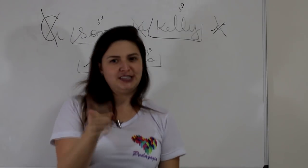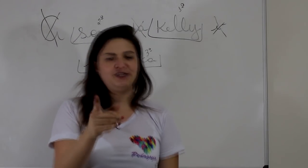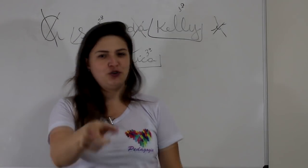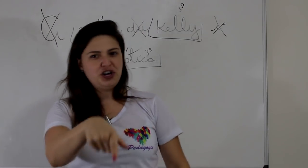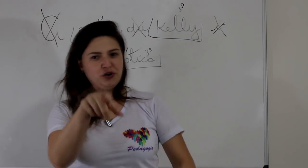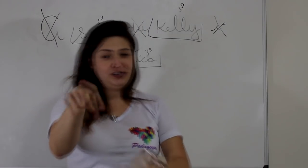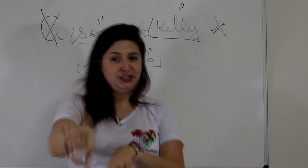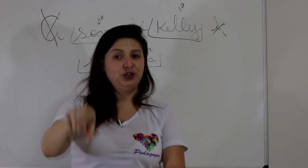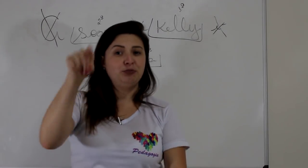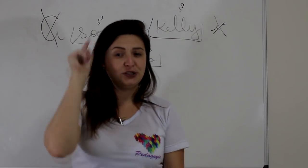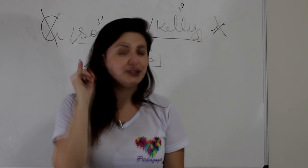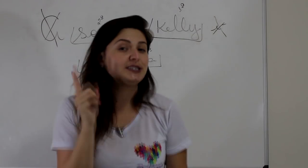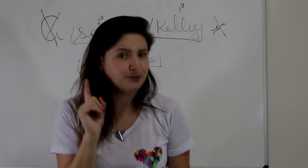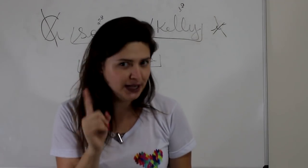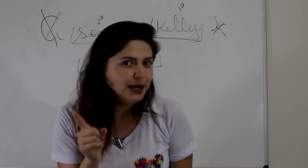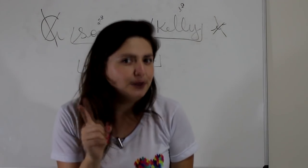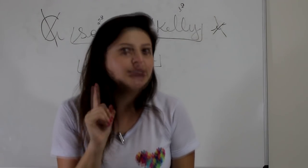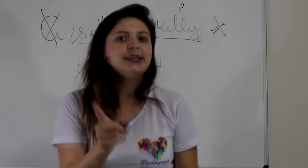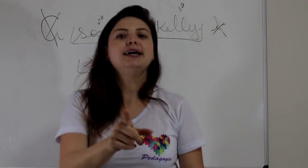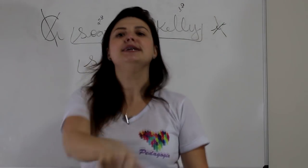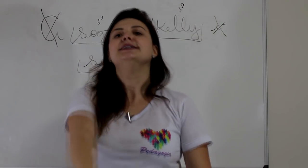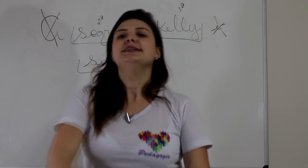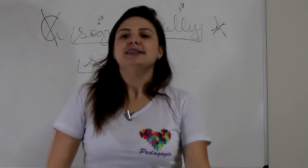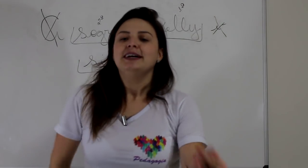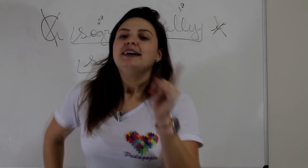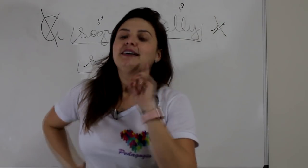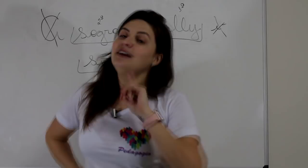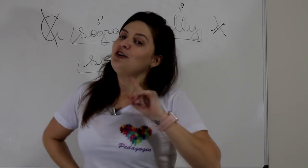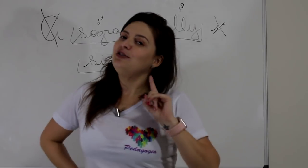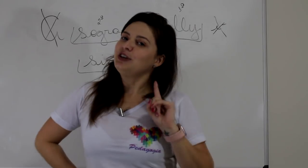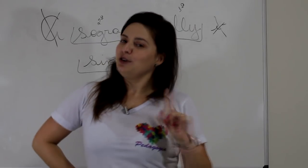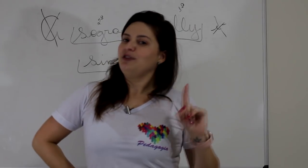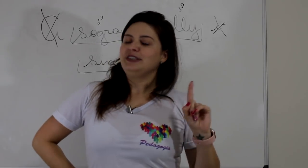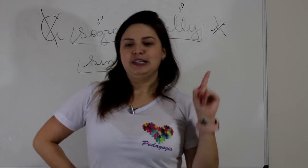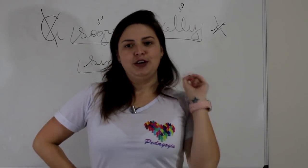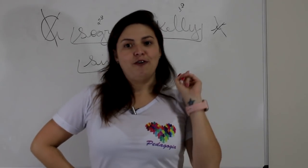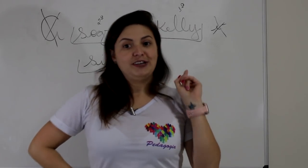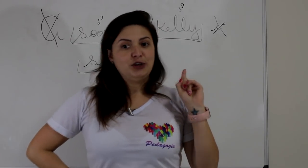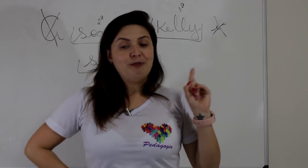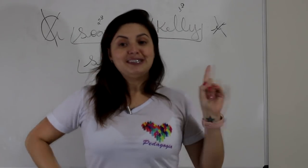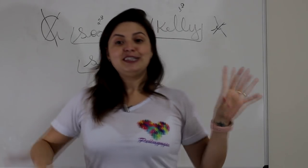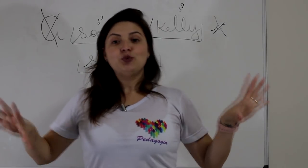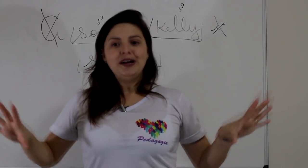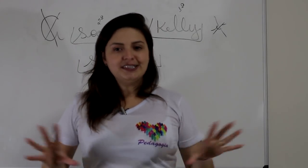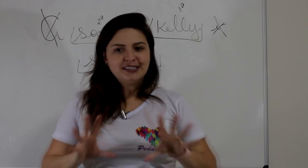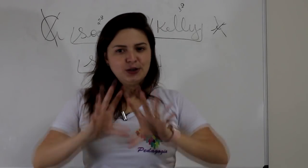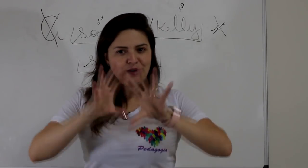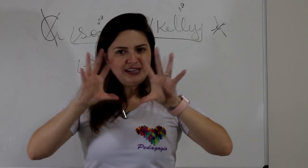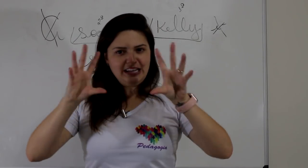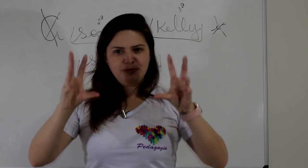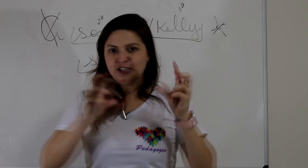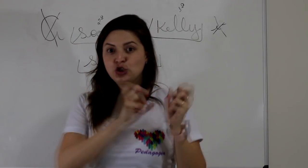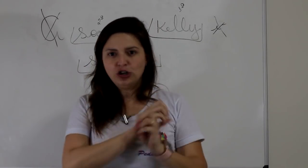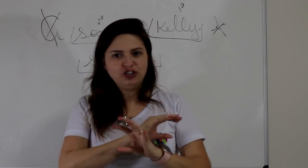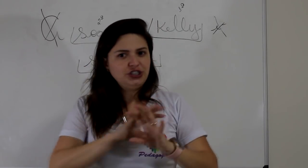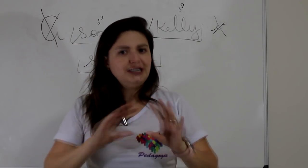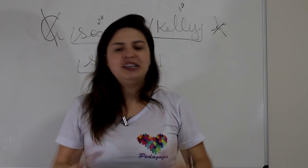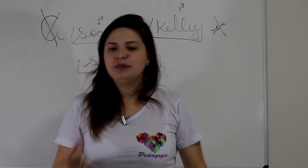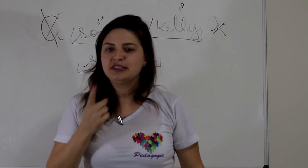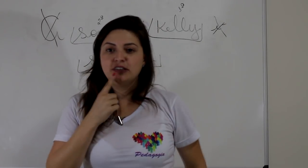que ficou aí conversando, não prestou atenção na aula, tá? Que agora o que eu vou fazer? Eu vou fazer uma situação em Libras, todinha em Libras, não